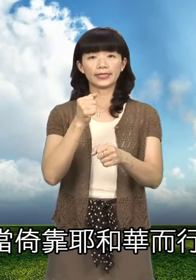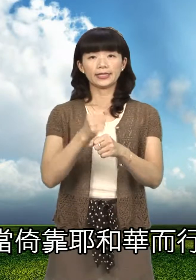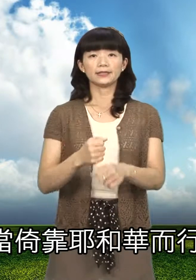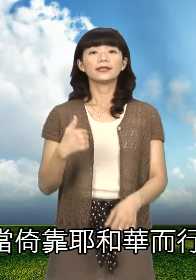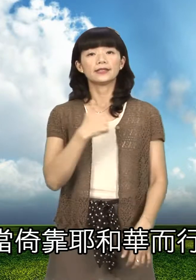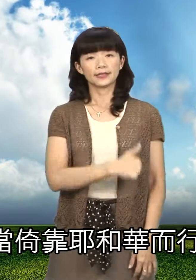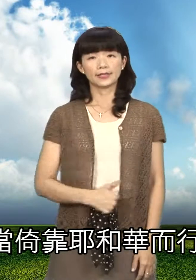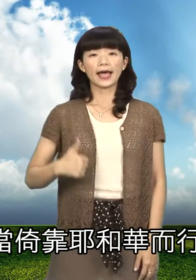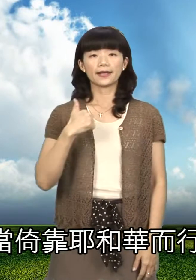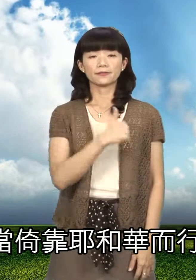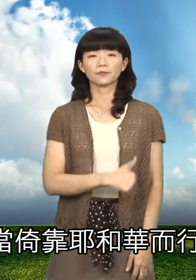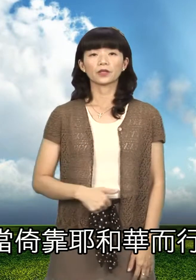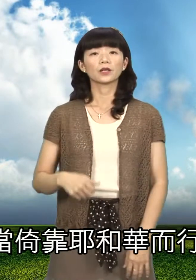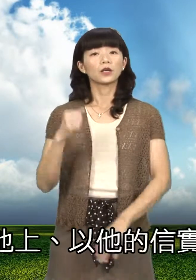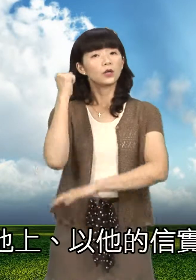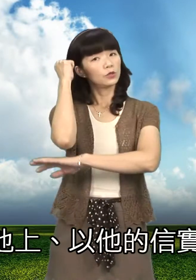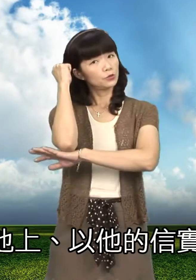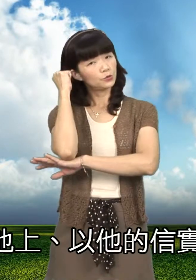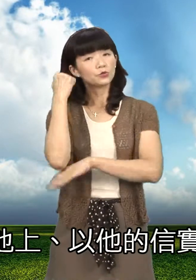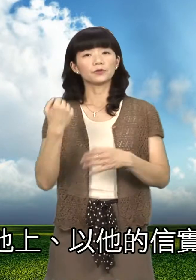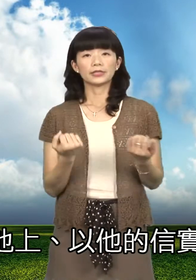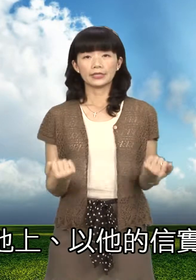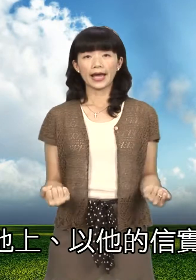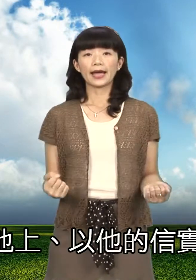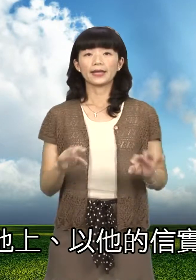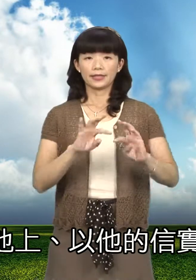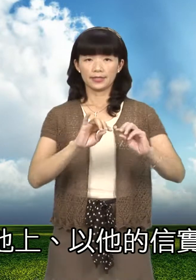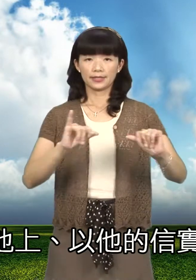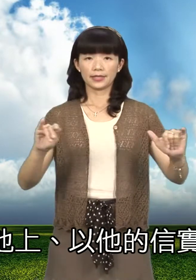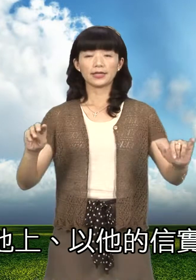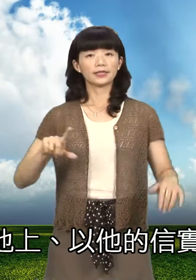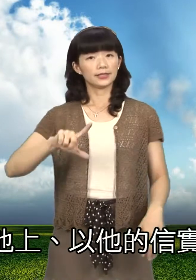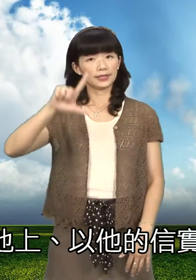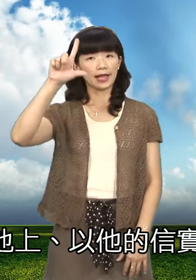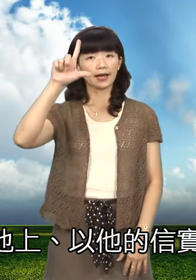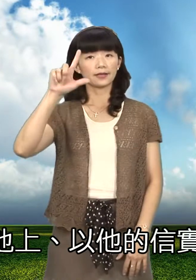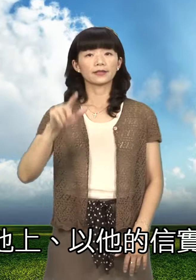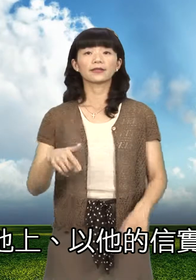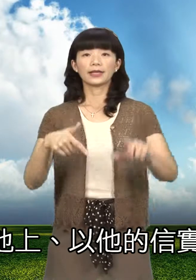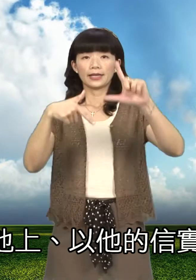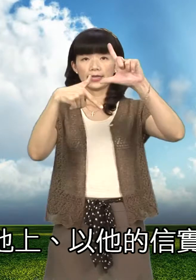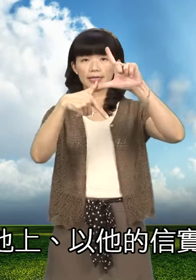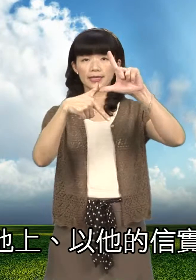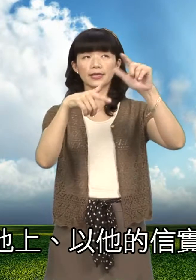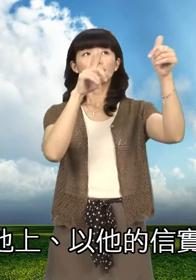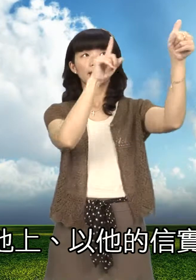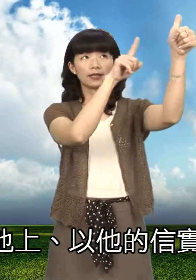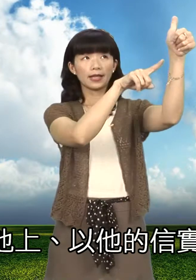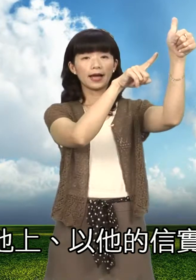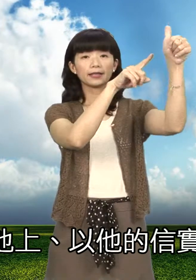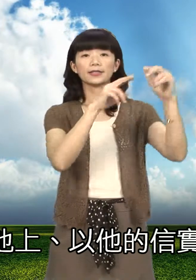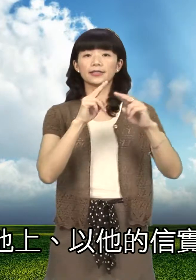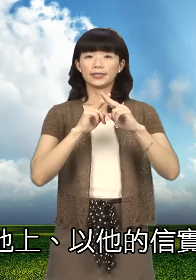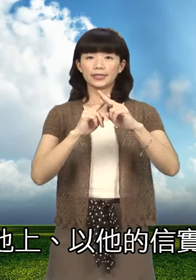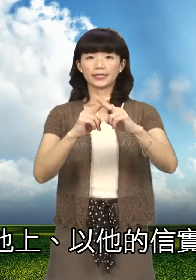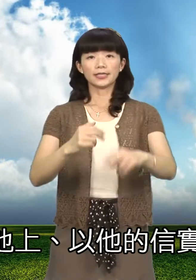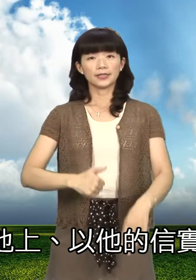行善，住在地上，以他的信